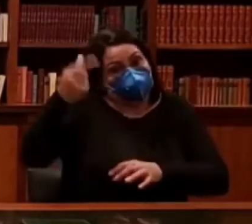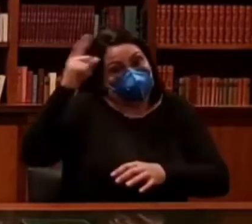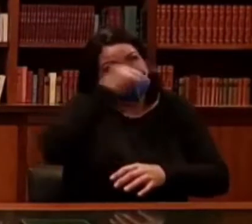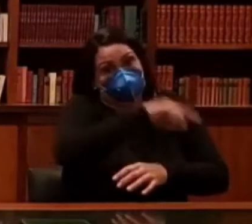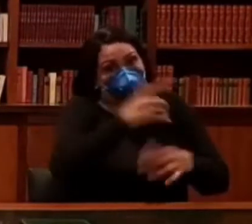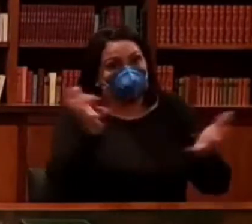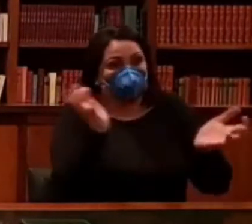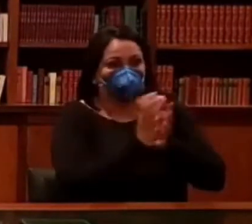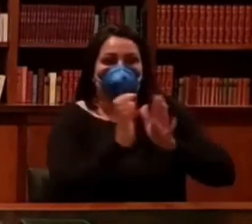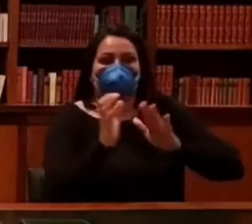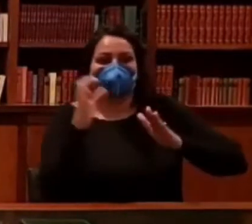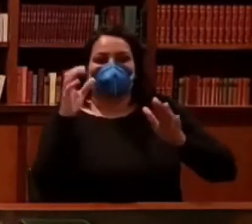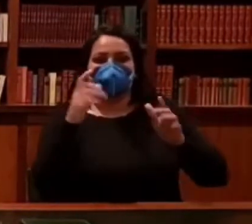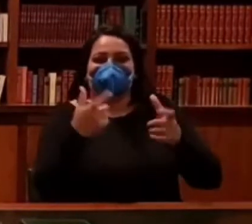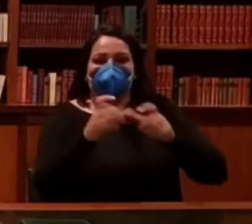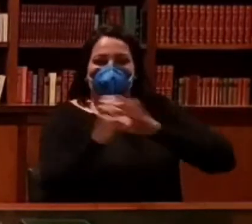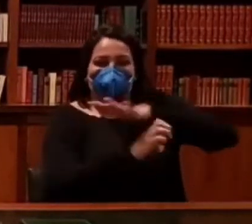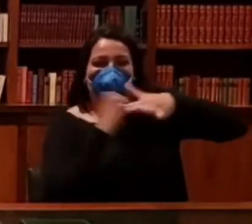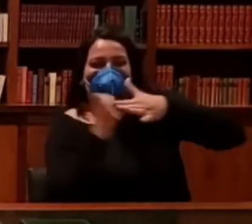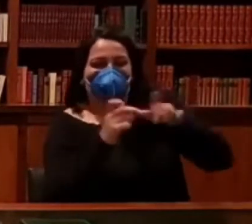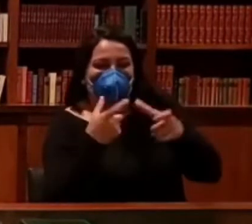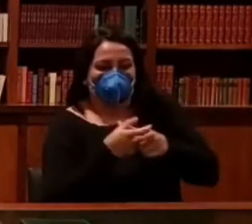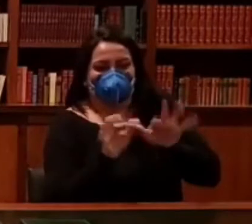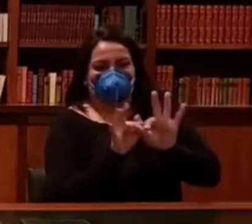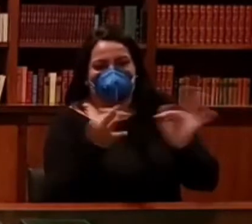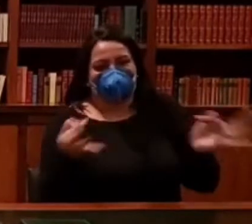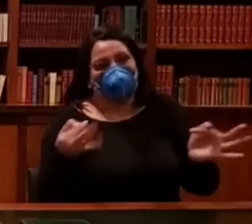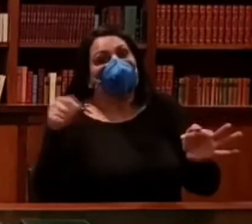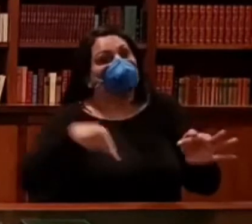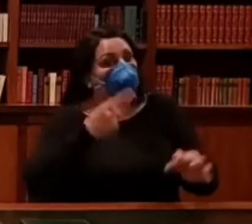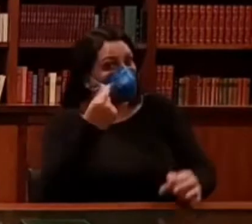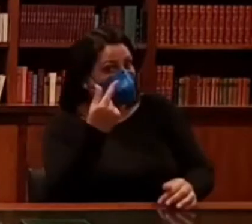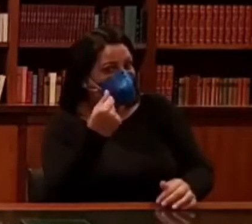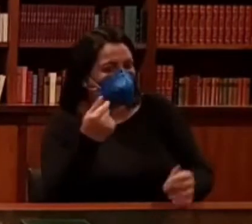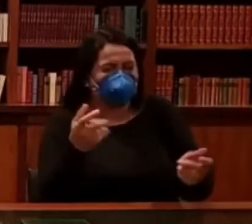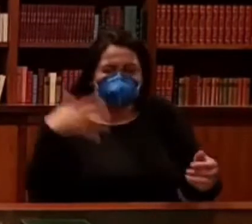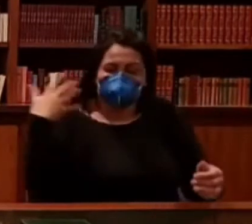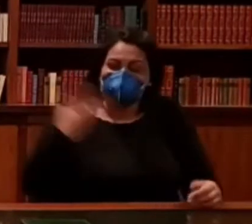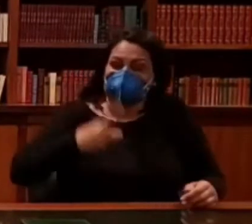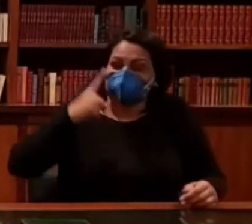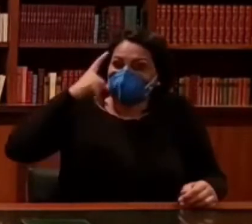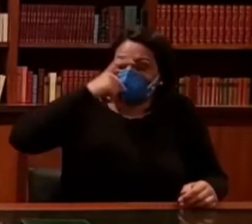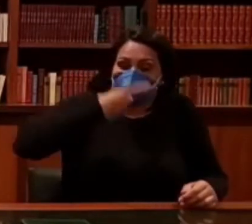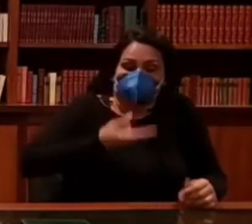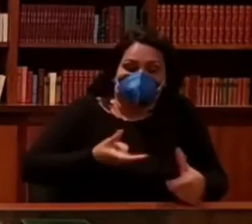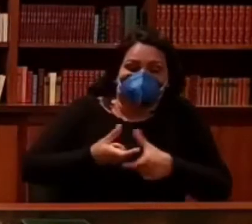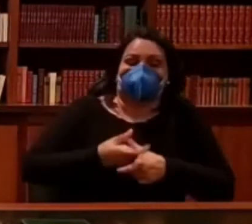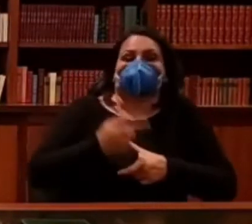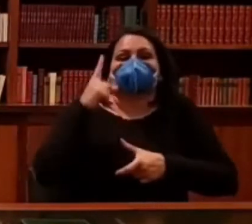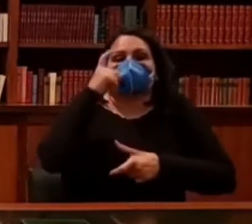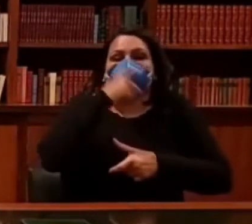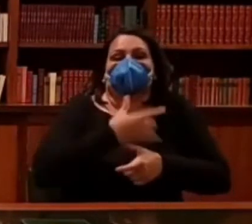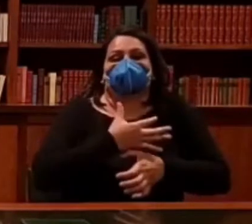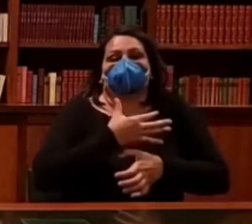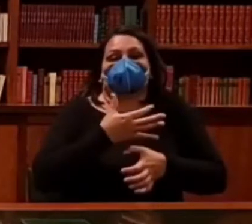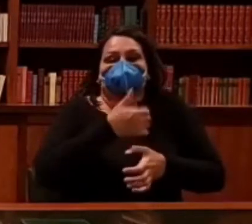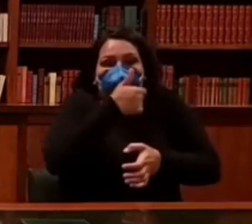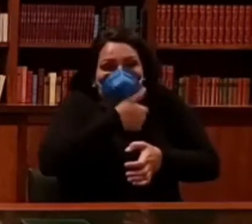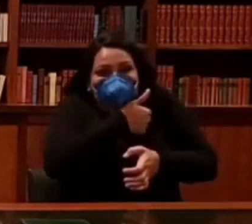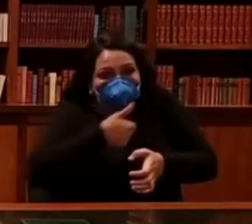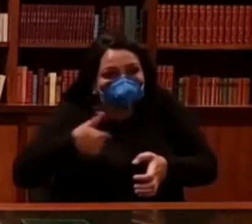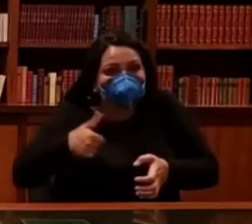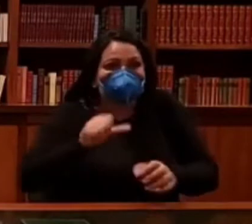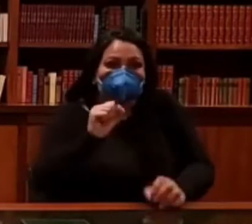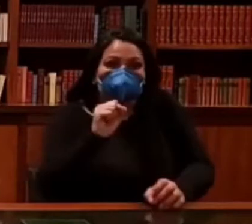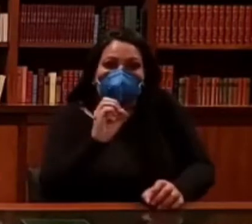as pequenas empresas, não temos essa facilidade toda, temos um orçamento bastante engessado. Mais de 93% do nosso orçamento